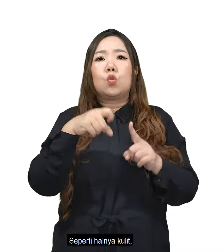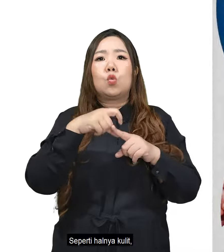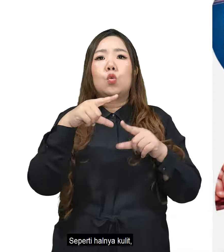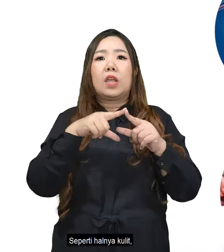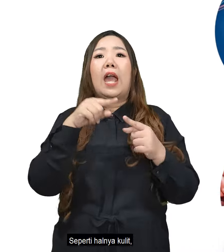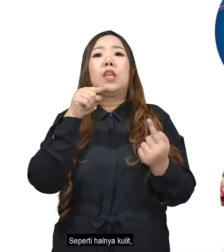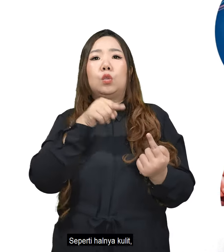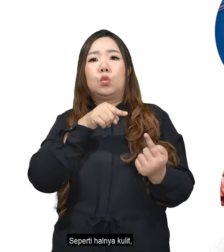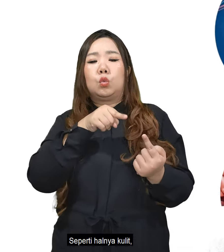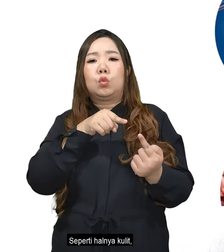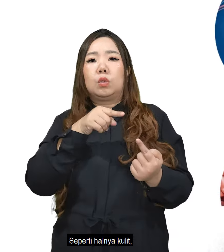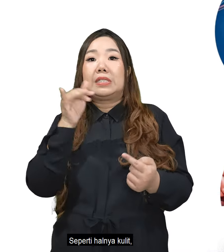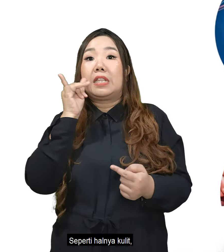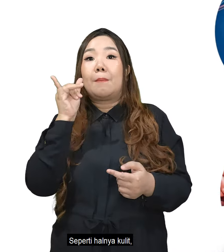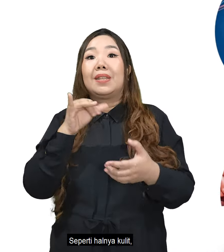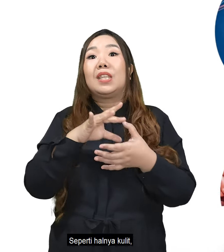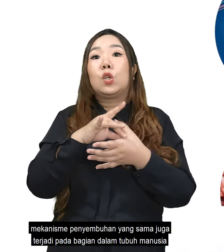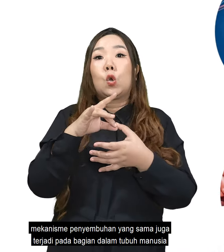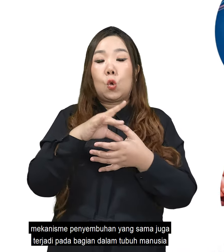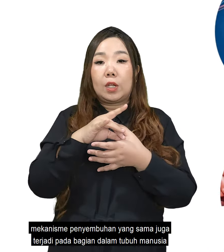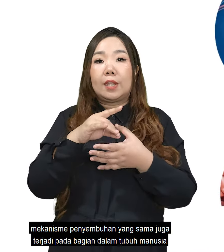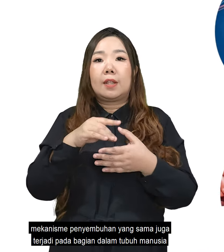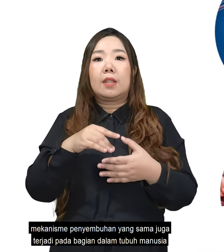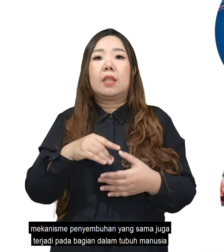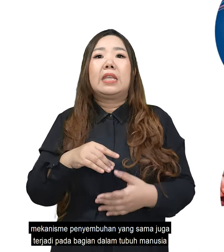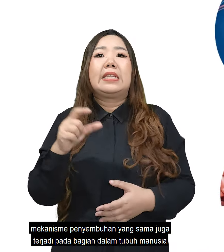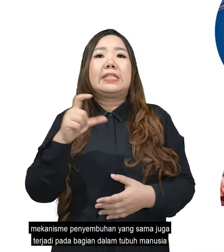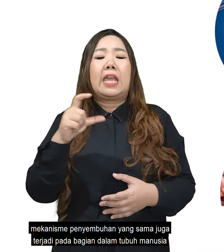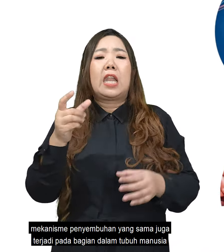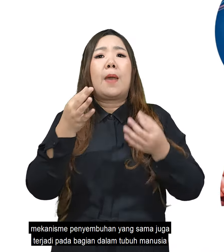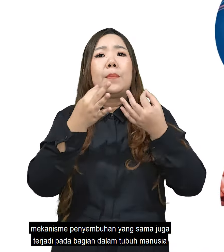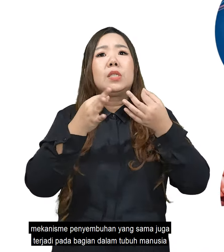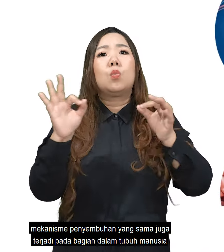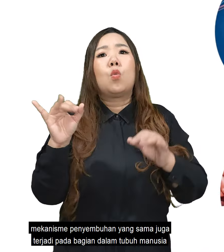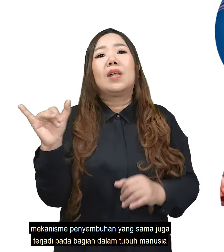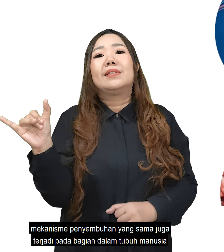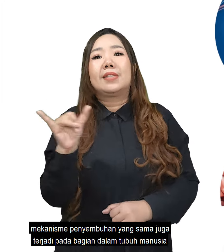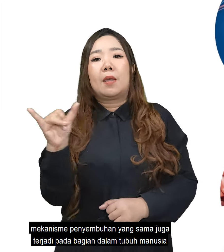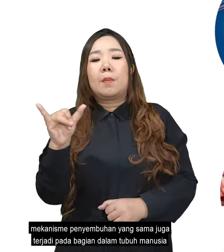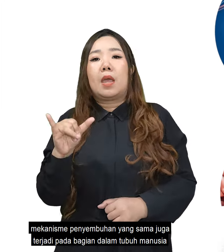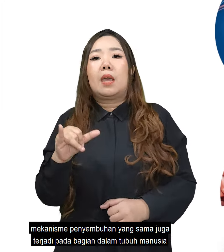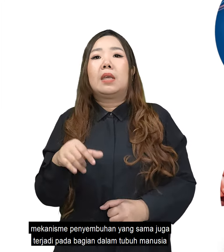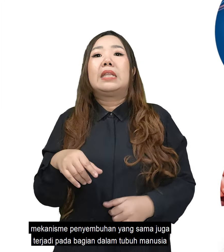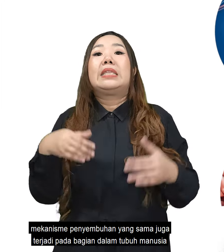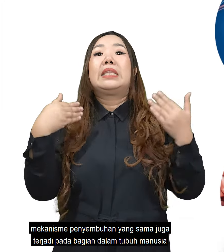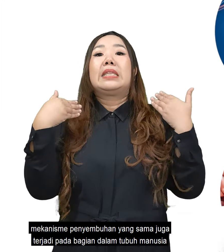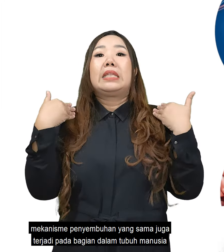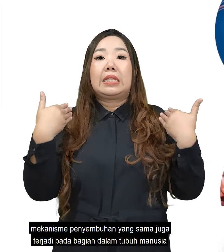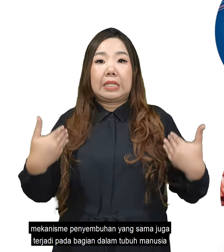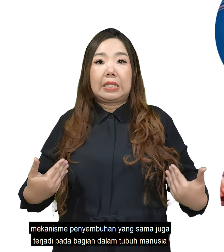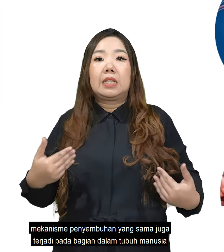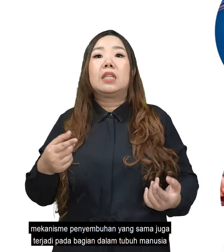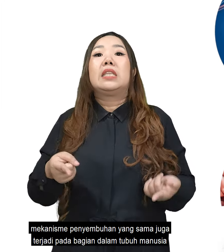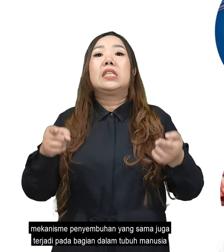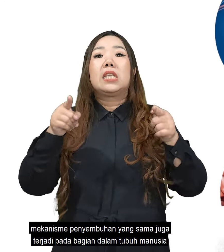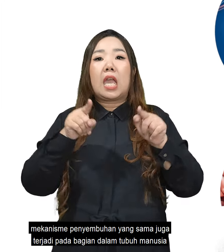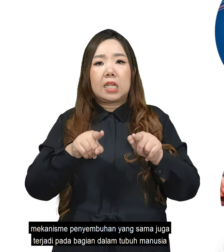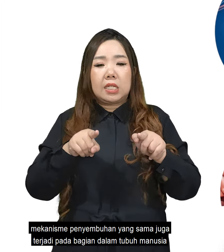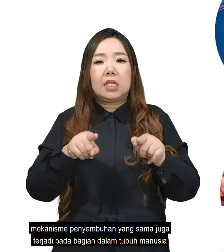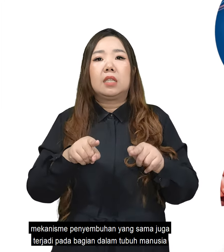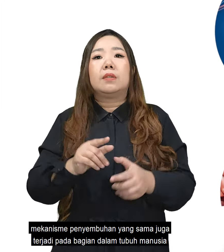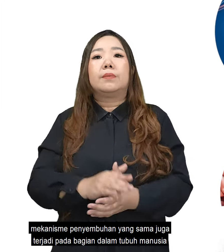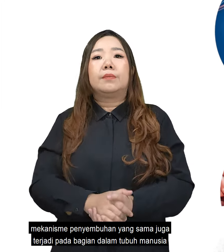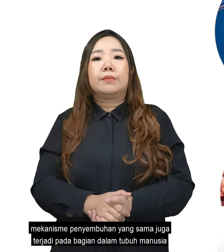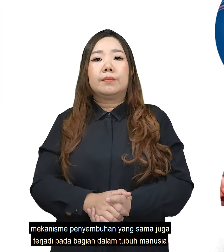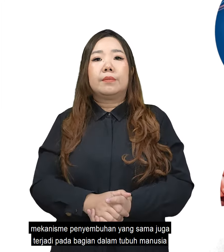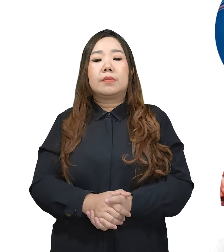tersebut seperti halnya kulit mekanisme penyembuhan yang sama juga terjadi pada bagian dalam